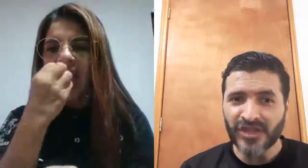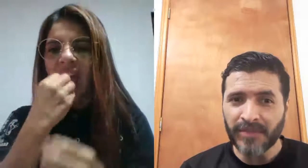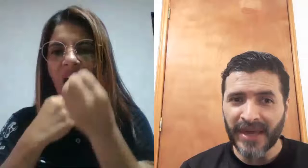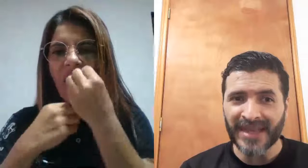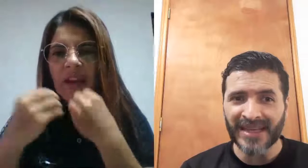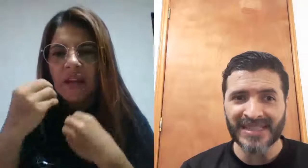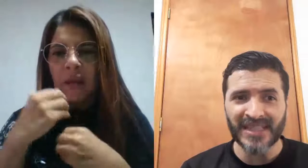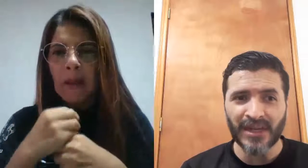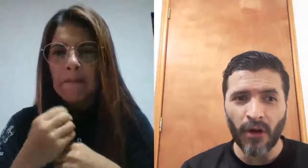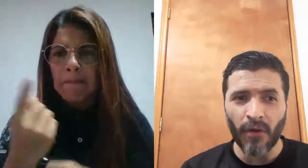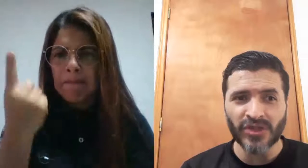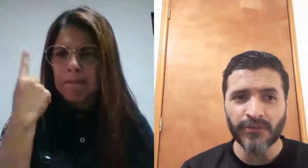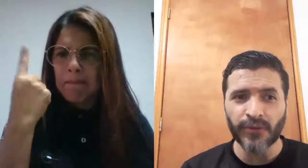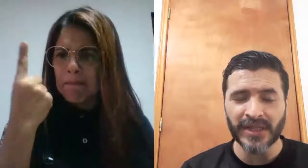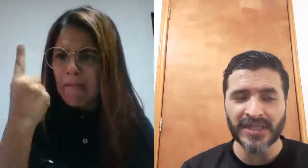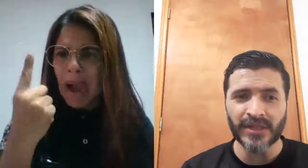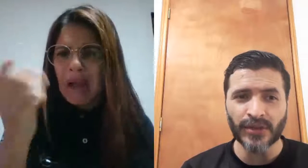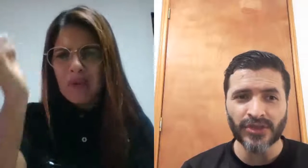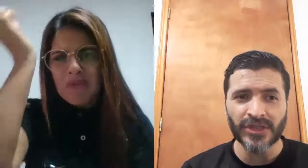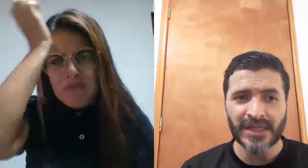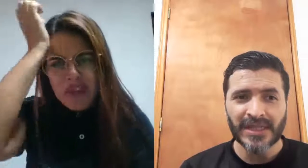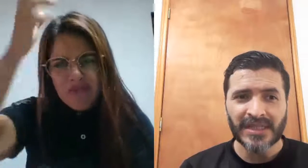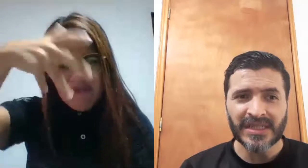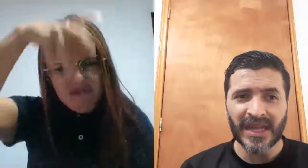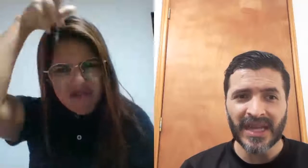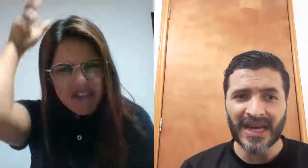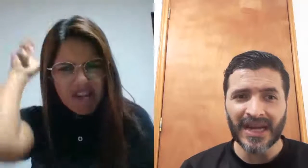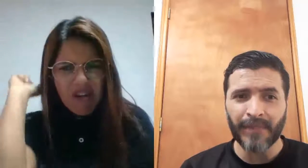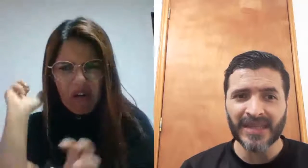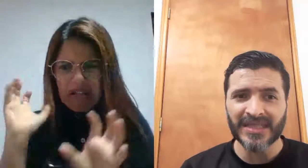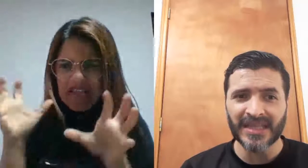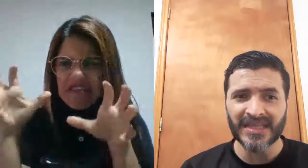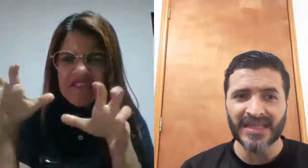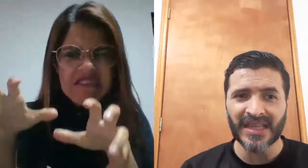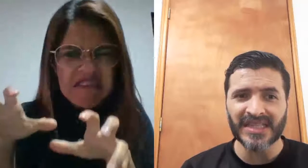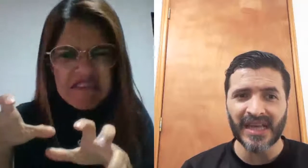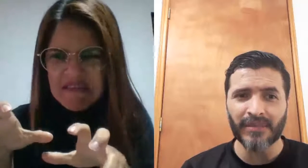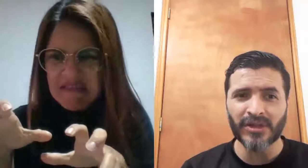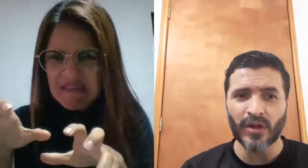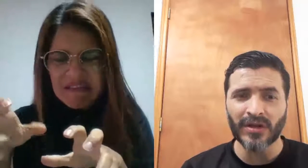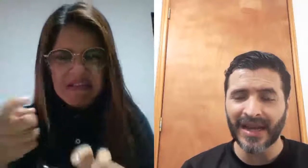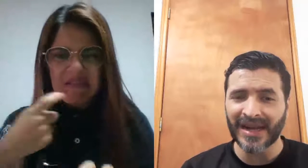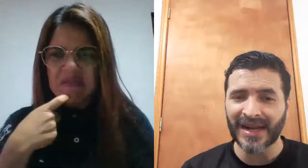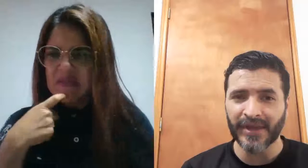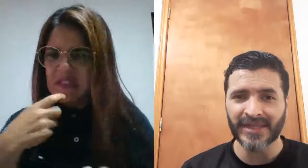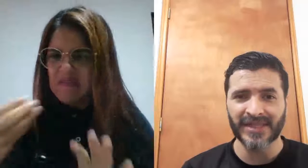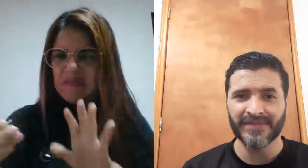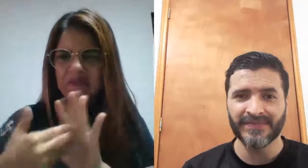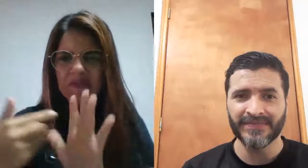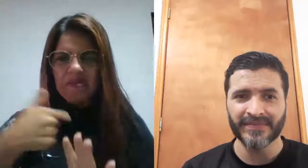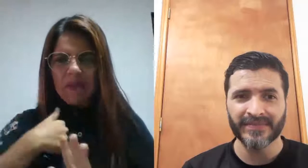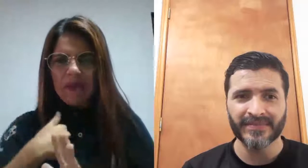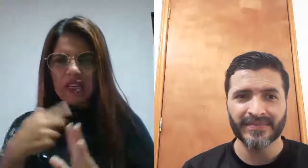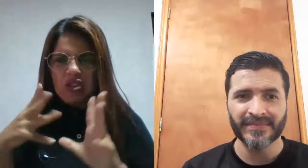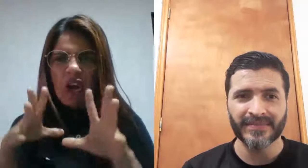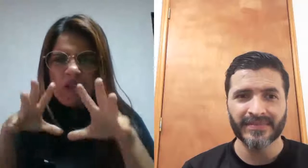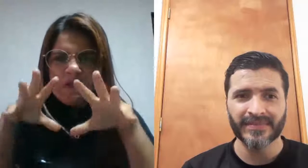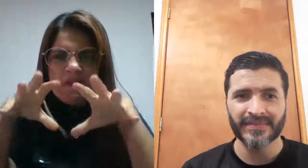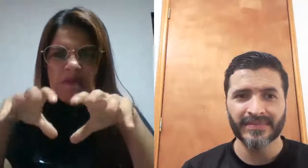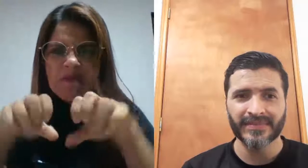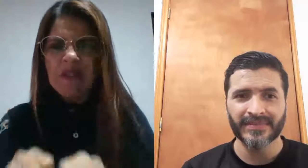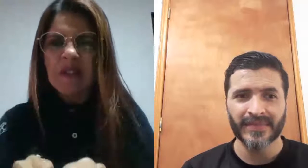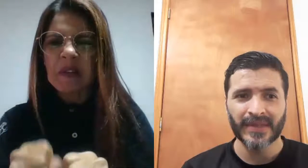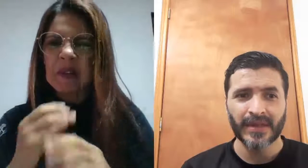Ni palos, ni piedras, ni lobos enfurecidos serían capaces de hacerme soltar la presa.